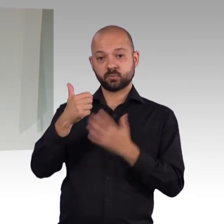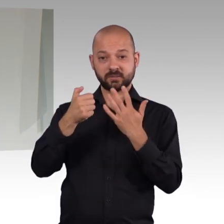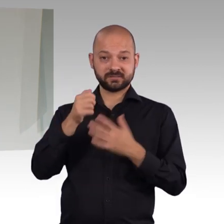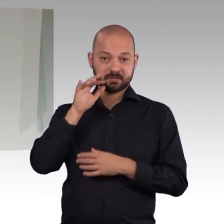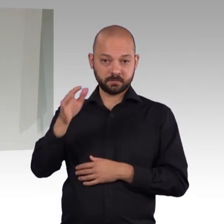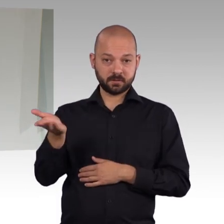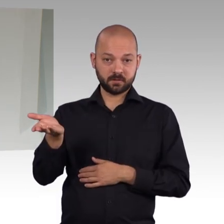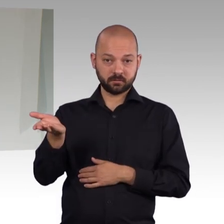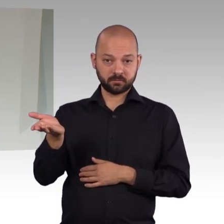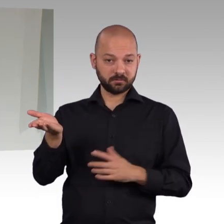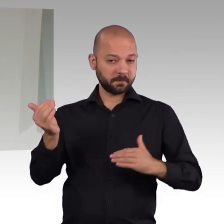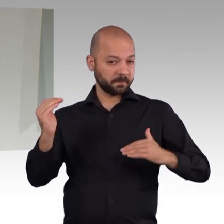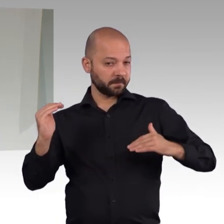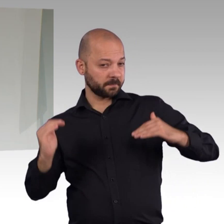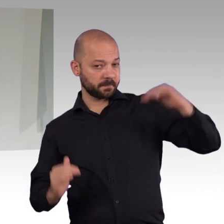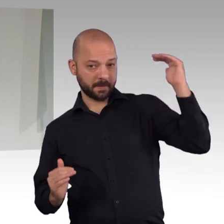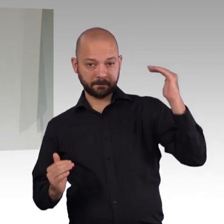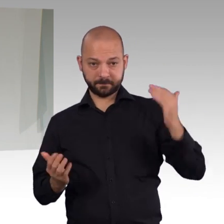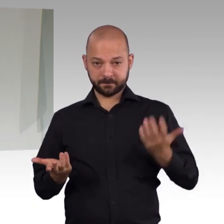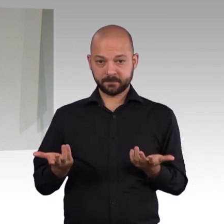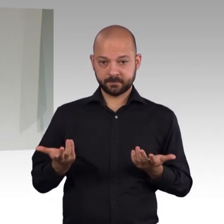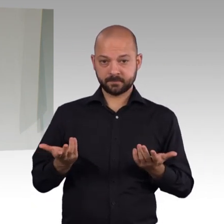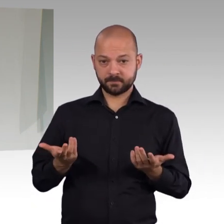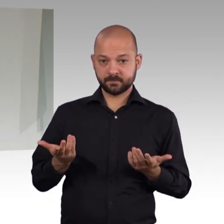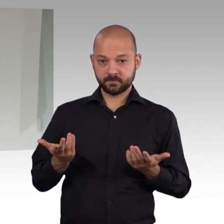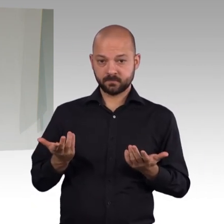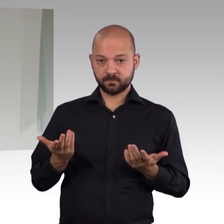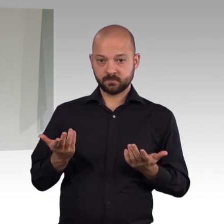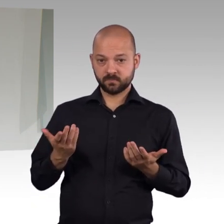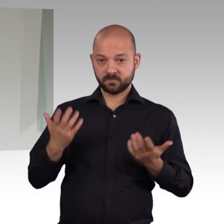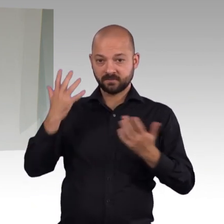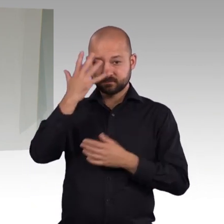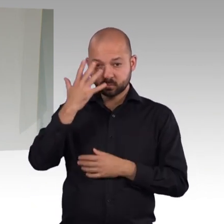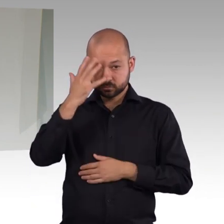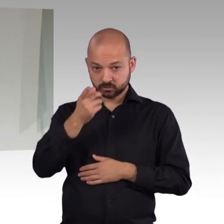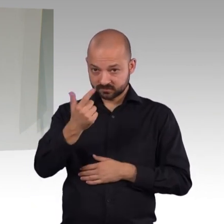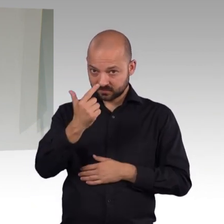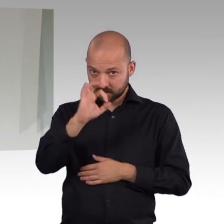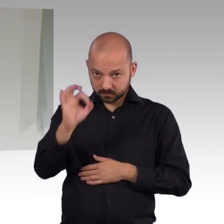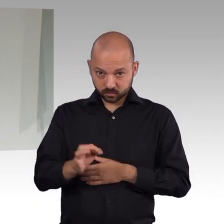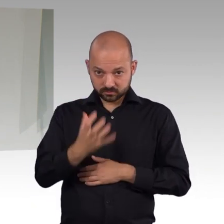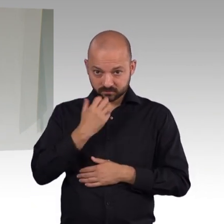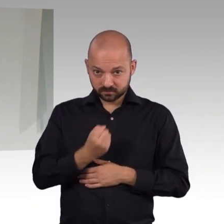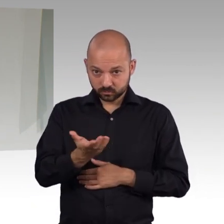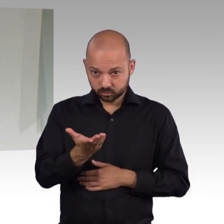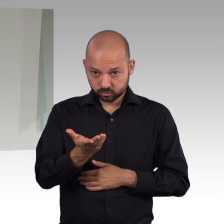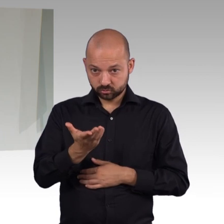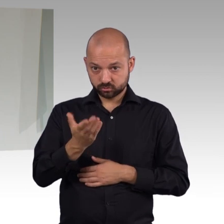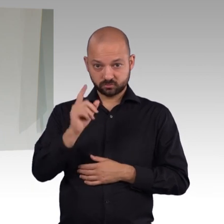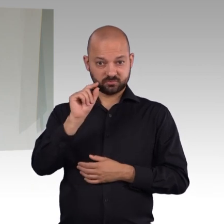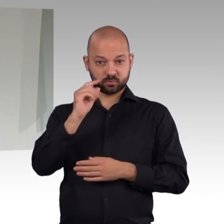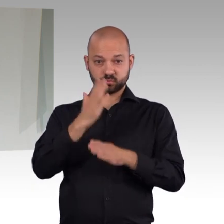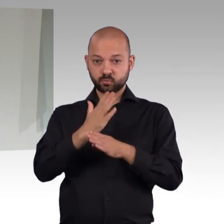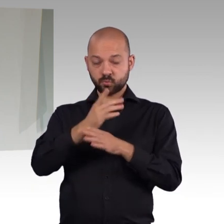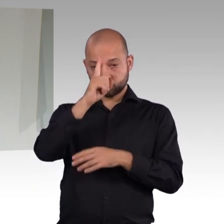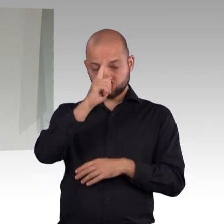Sie definieren Verantwortungsübernahme vor allen Dingen militärisch. Sie haben von Stärke gesprochen, von Abschreckung gesprochen. Aber meine